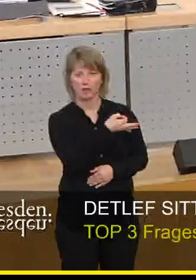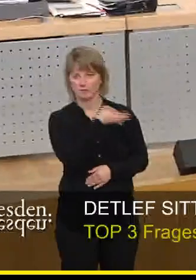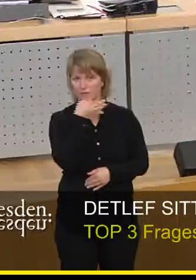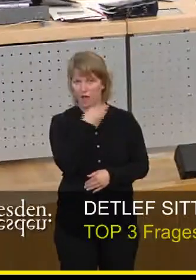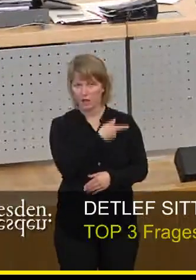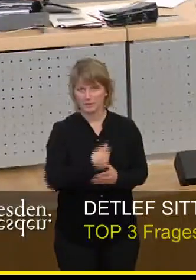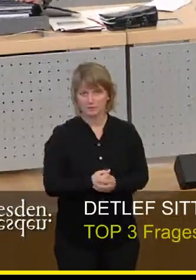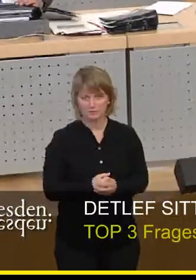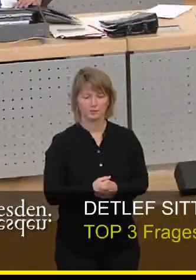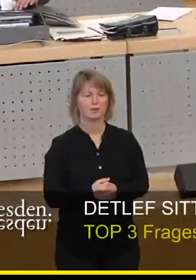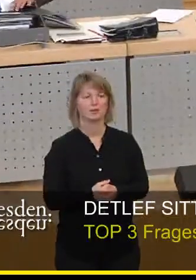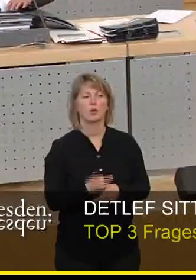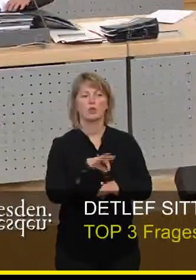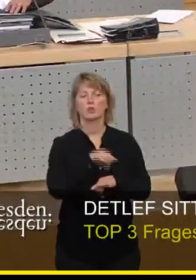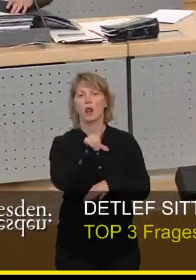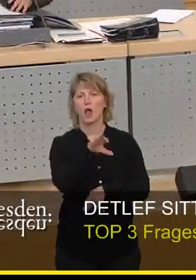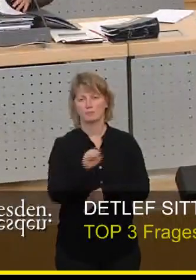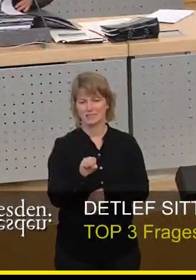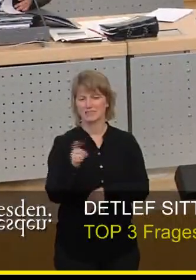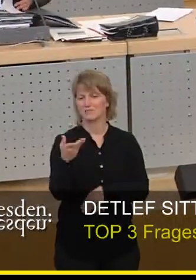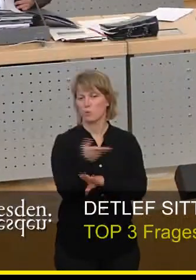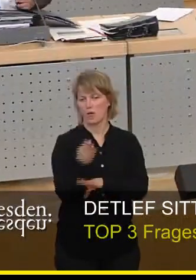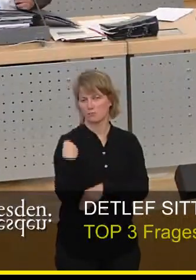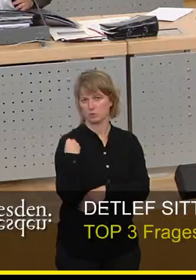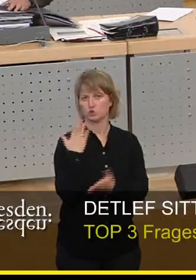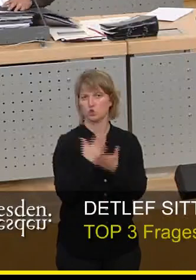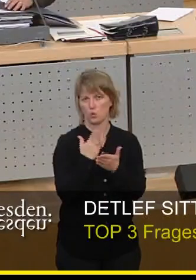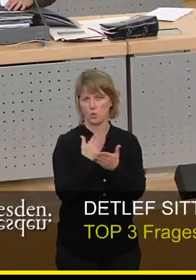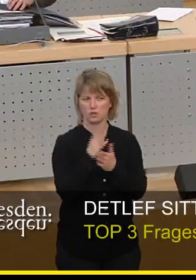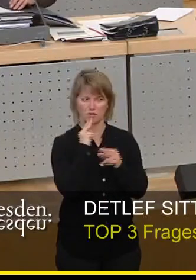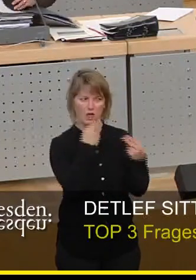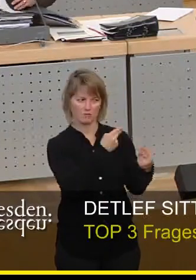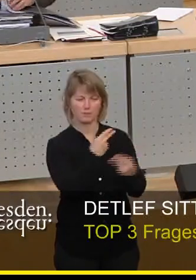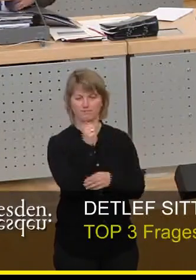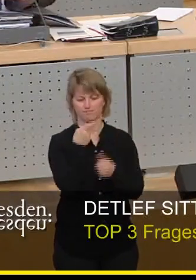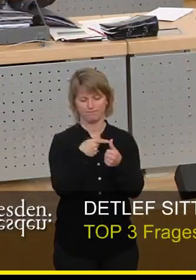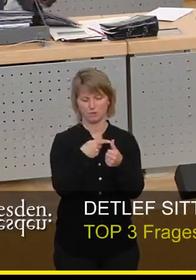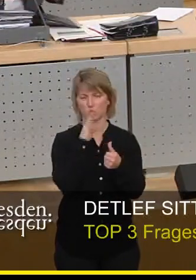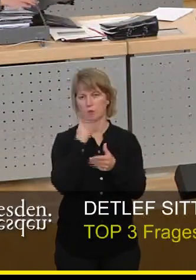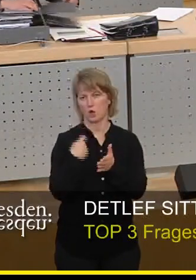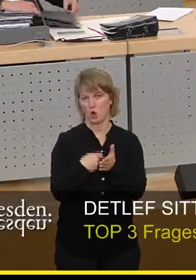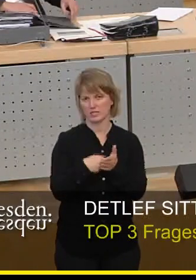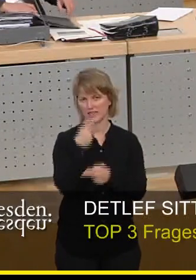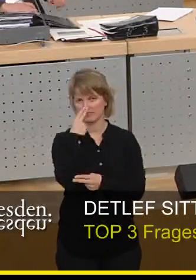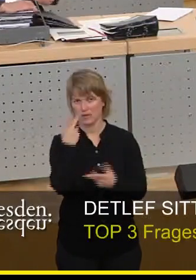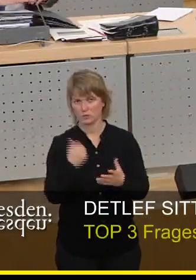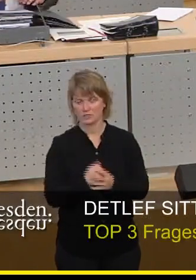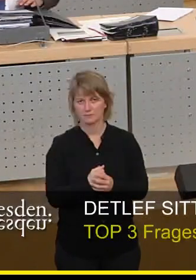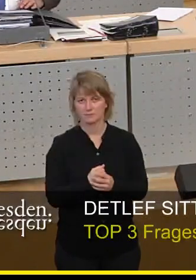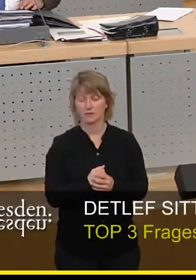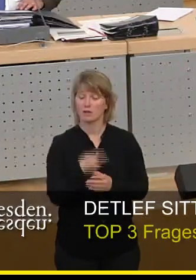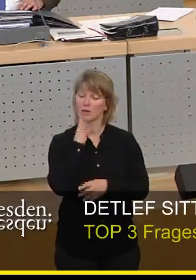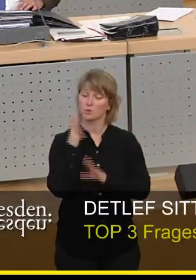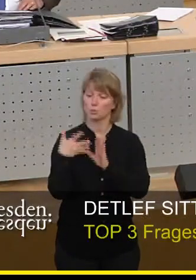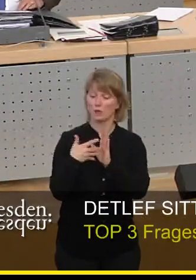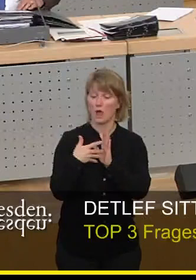habe eine Zuarbeit von Kollegen Dr. Lames erhalten, der zunächst auf die erste Frage nach den Kosten antwortet, dass sich die Aufwendung für das